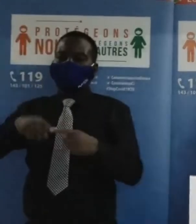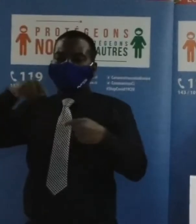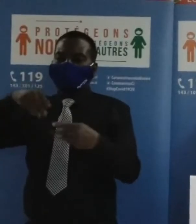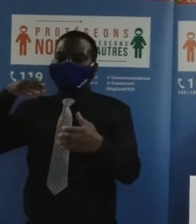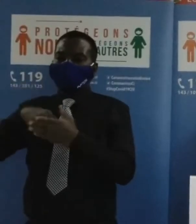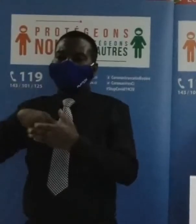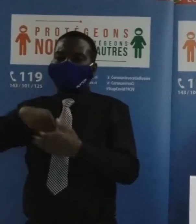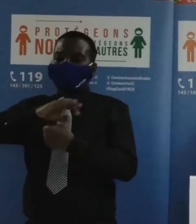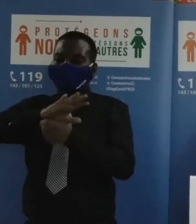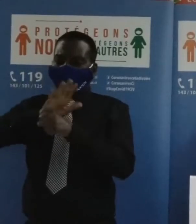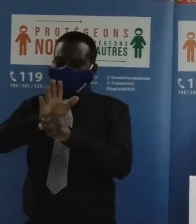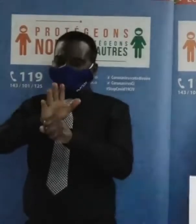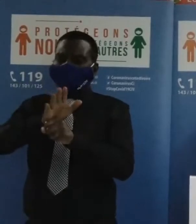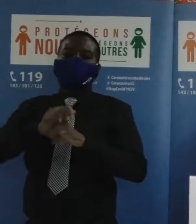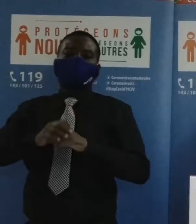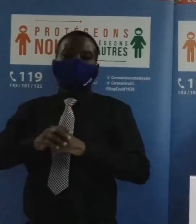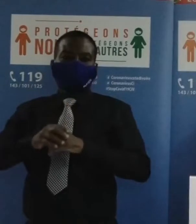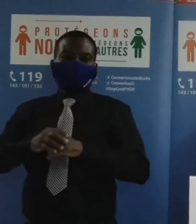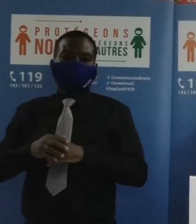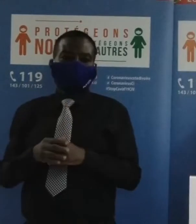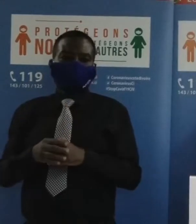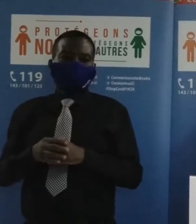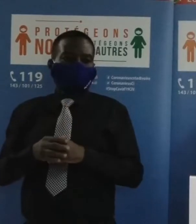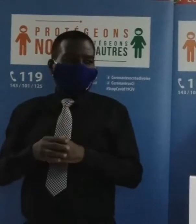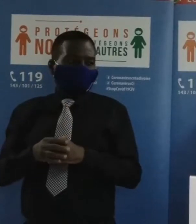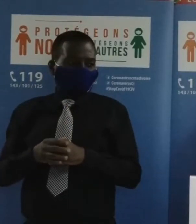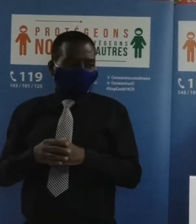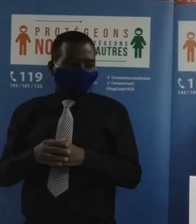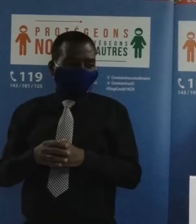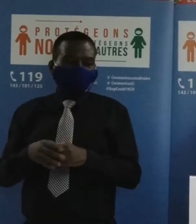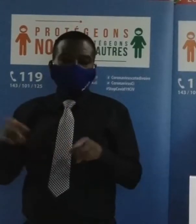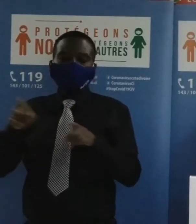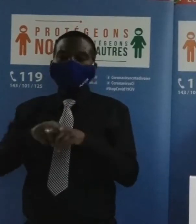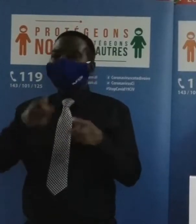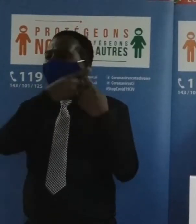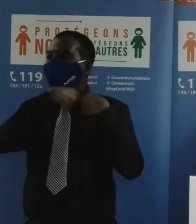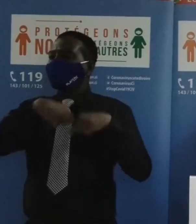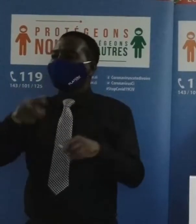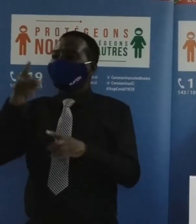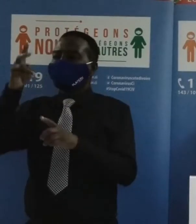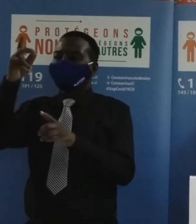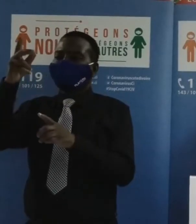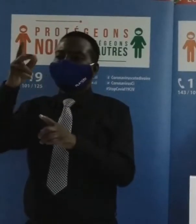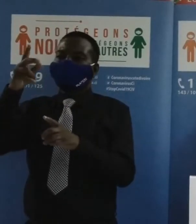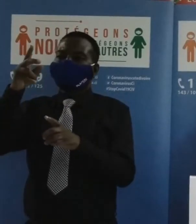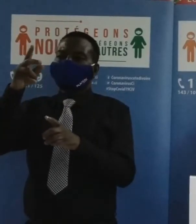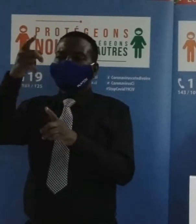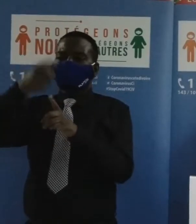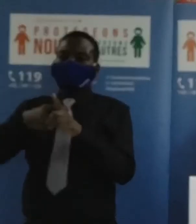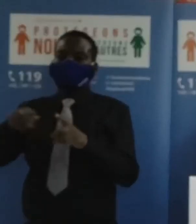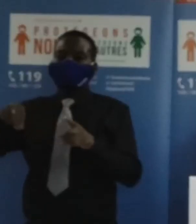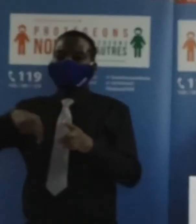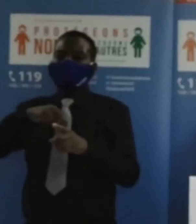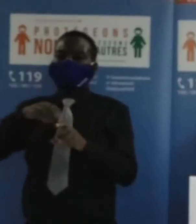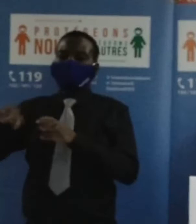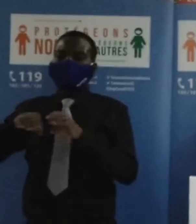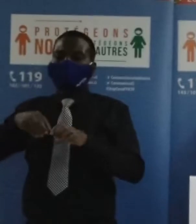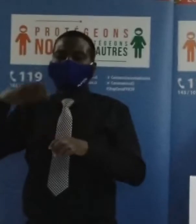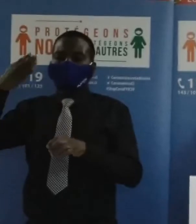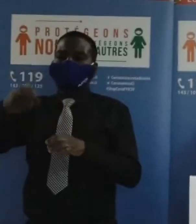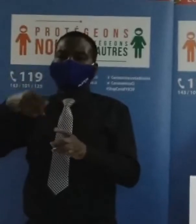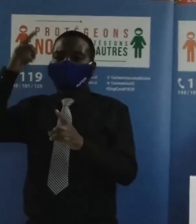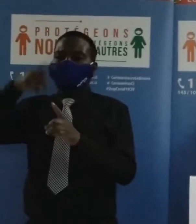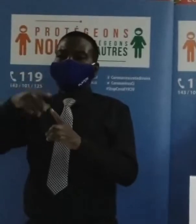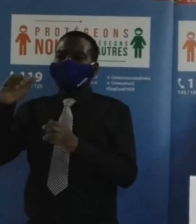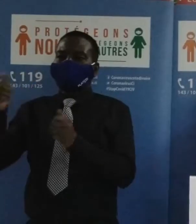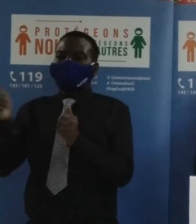contre la maladie afro na vi comme depuis et des mois nous ferons un point sécuritaire avec le